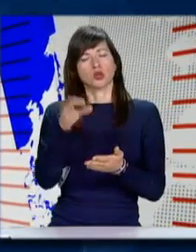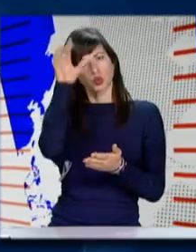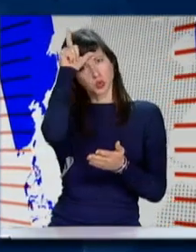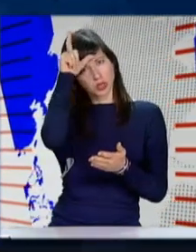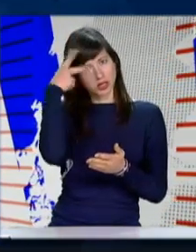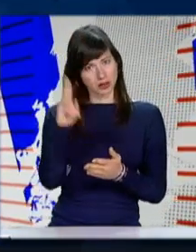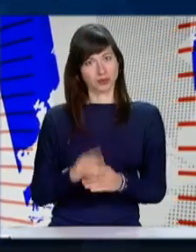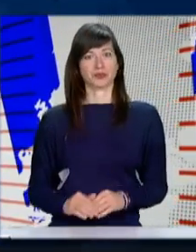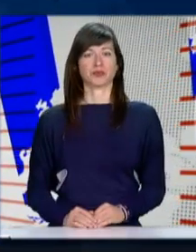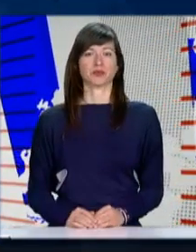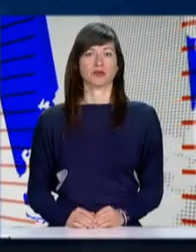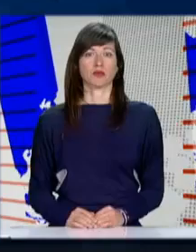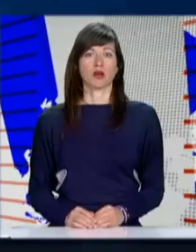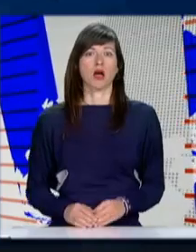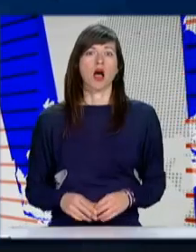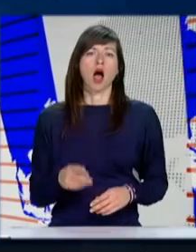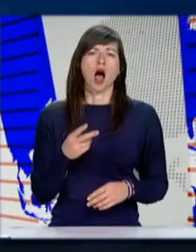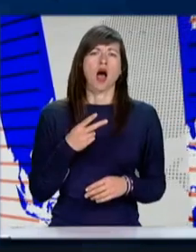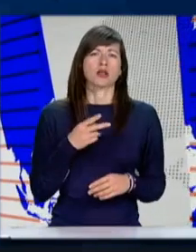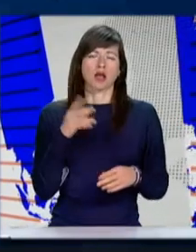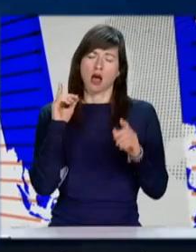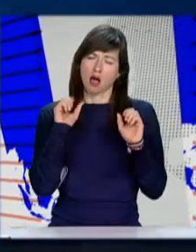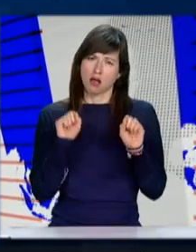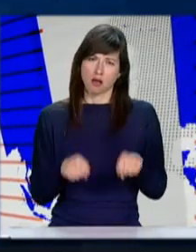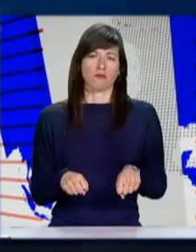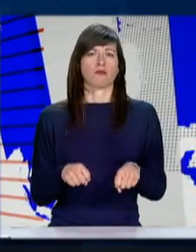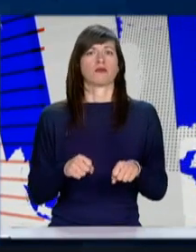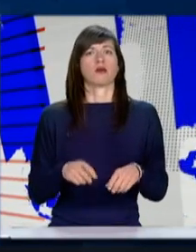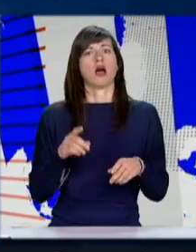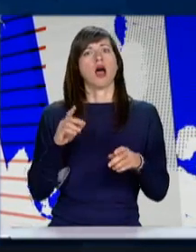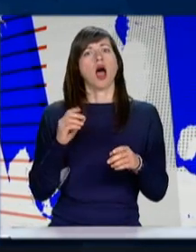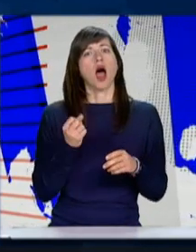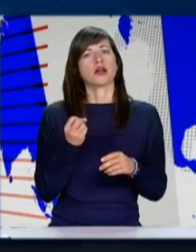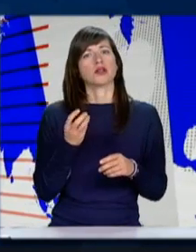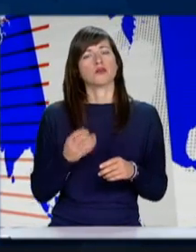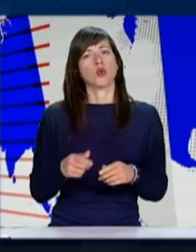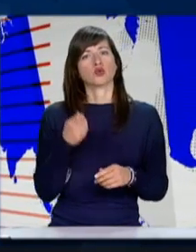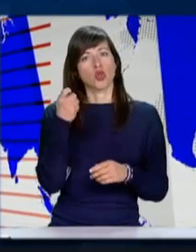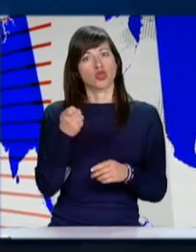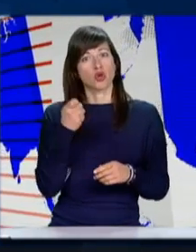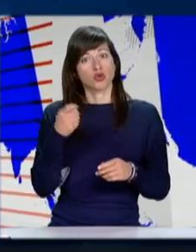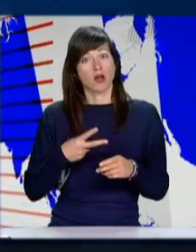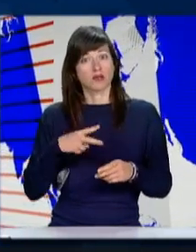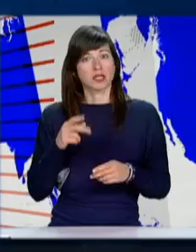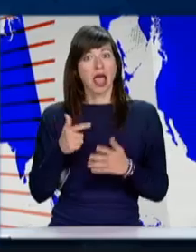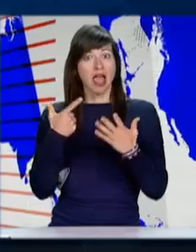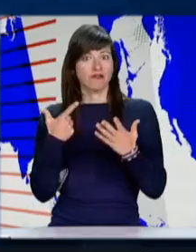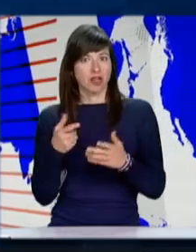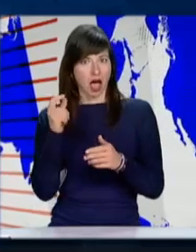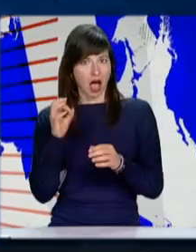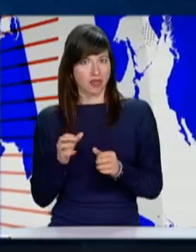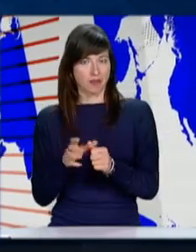τουρκίας σε καταρχήν συμφωνία για να αυξηθεί ο αριθμός πληρωμής των δόσεων σε επτά μηνιαίες δόσεις αντί τ των τριών